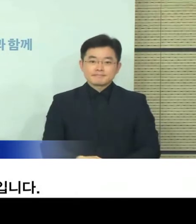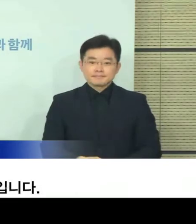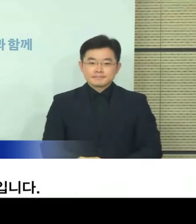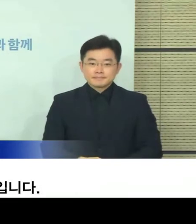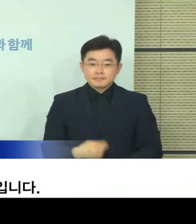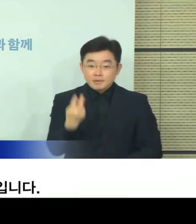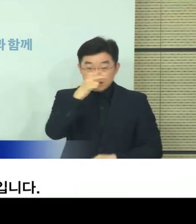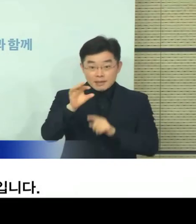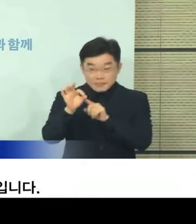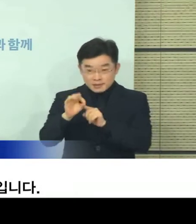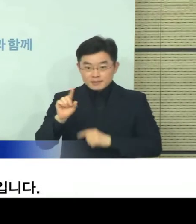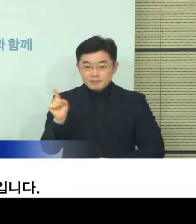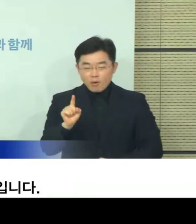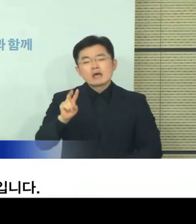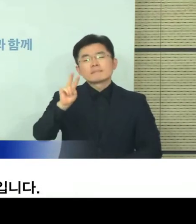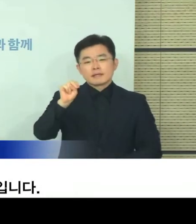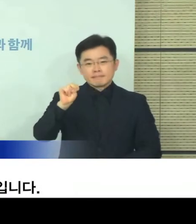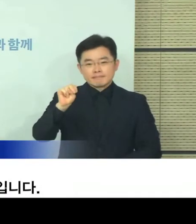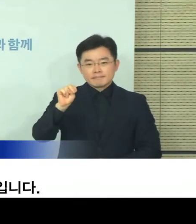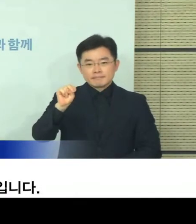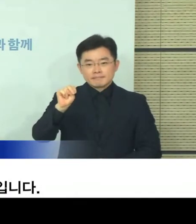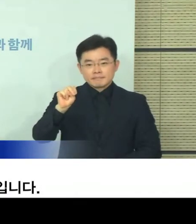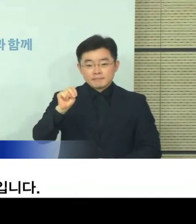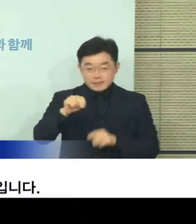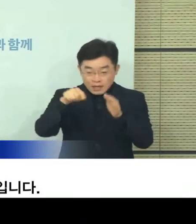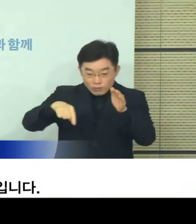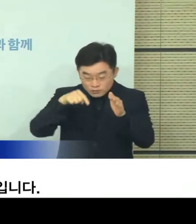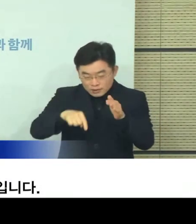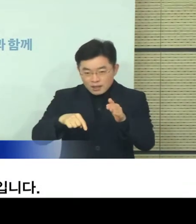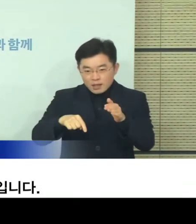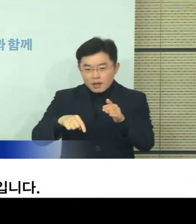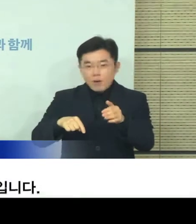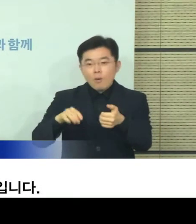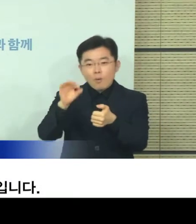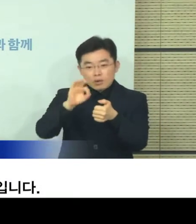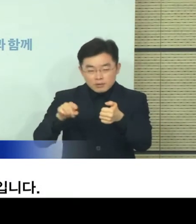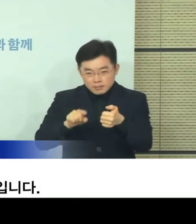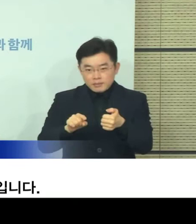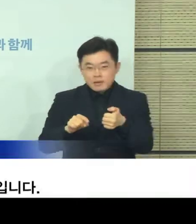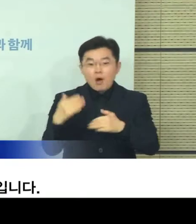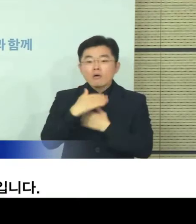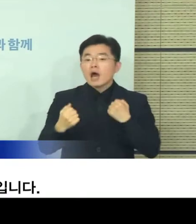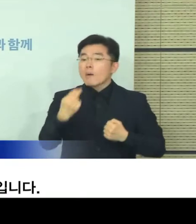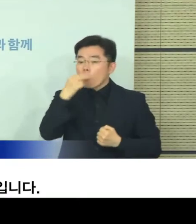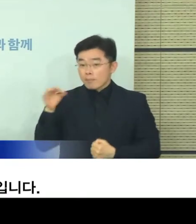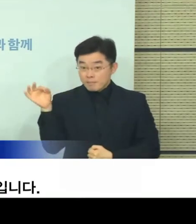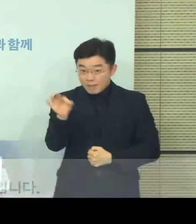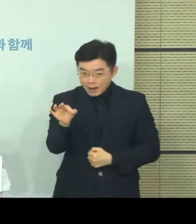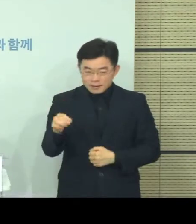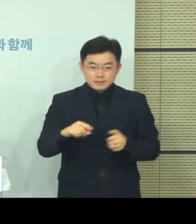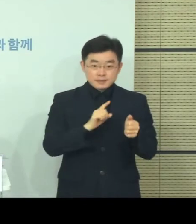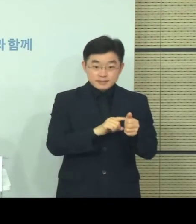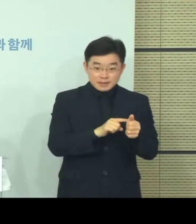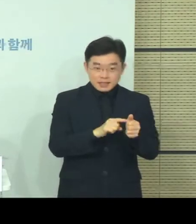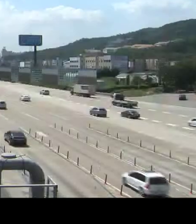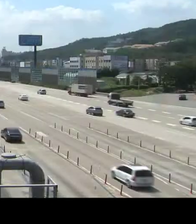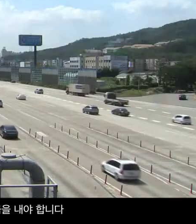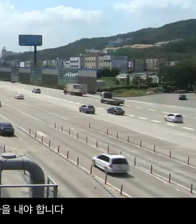검사비 가격은 약 2만 원으로 그 가운데 50%를 건강보험이 지원할